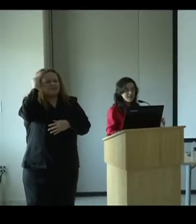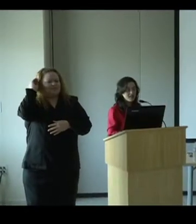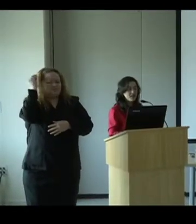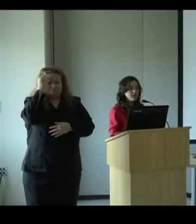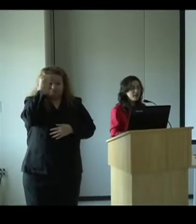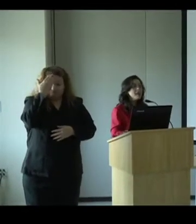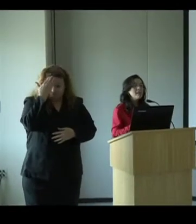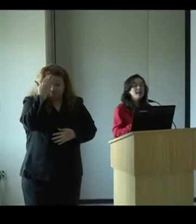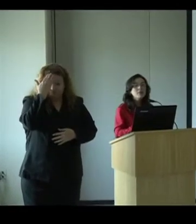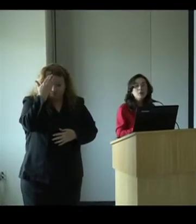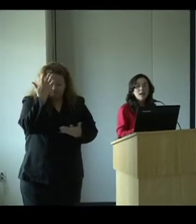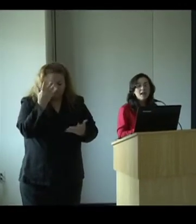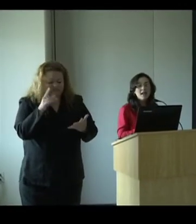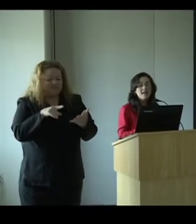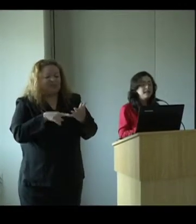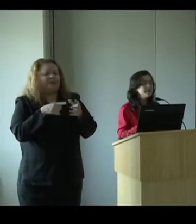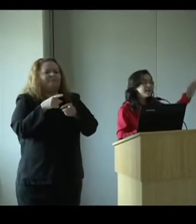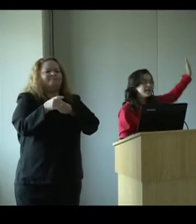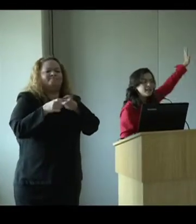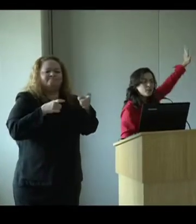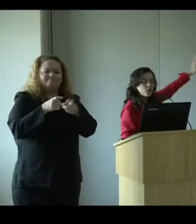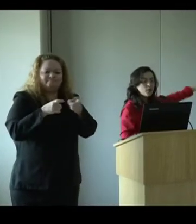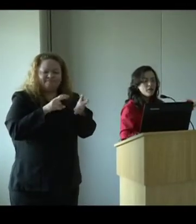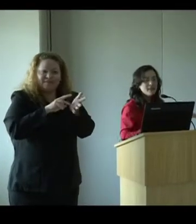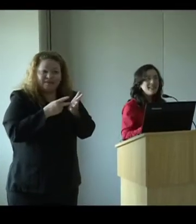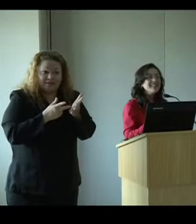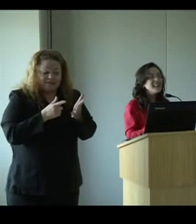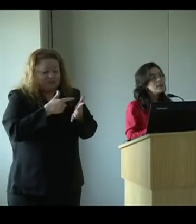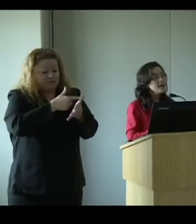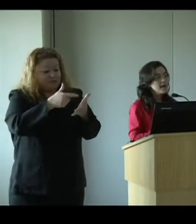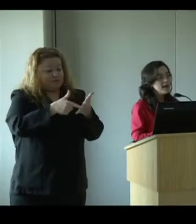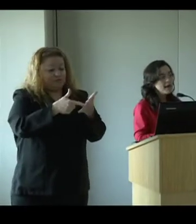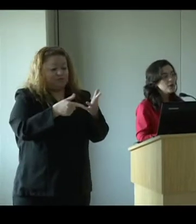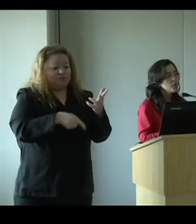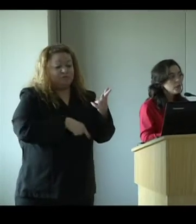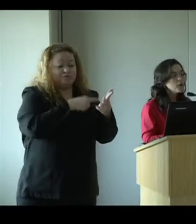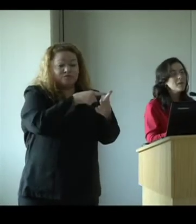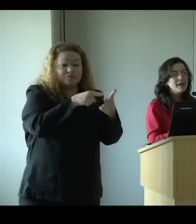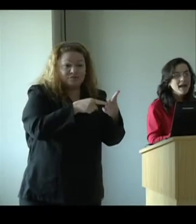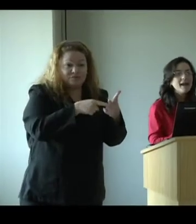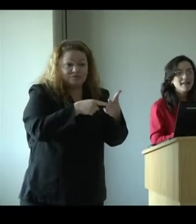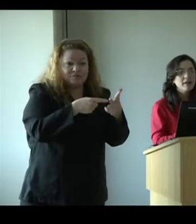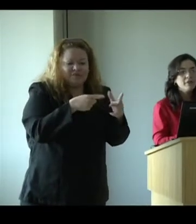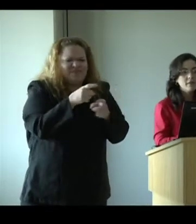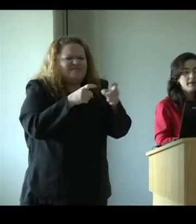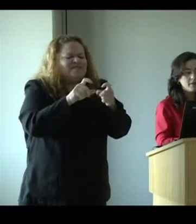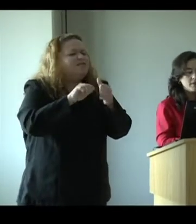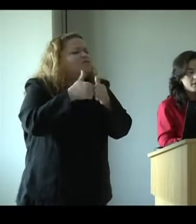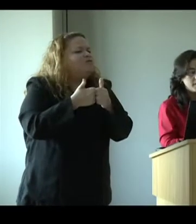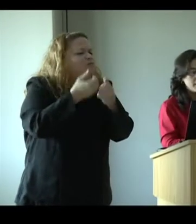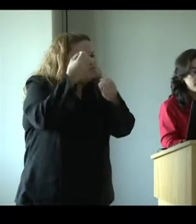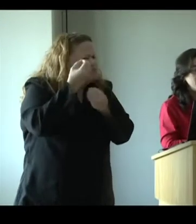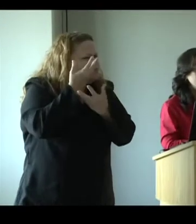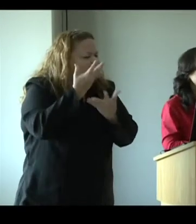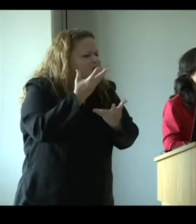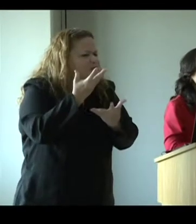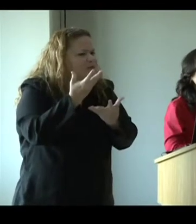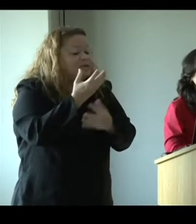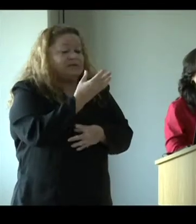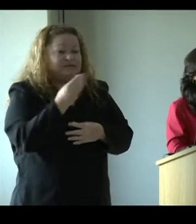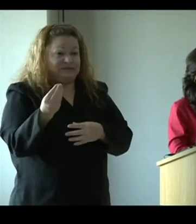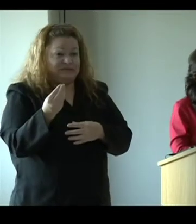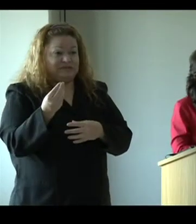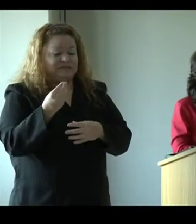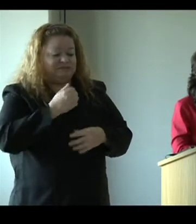yo organicé manipularla es decir ya que hice todo lo demás De qué manera yo puedo manejar esa información y